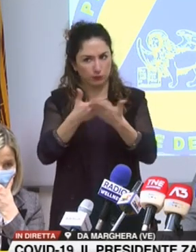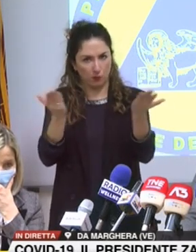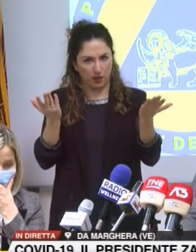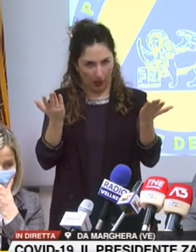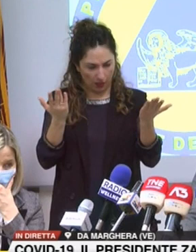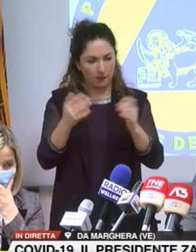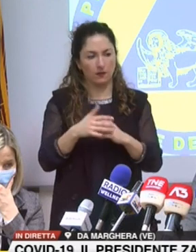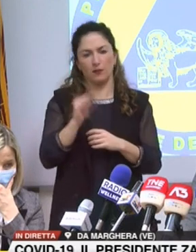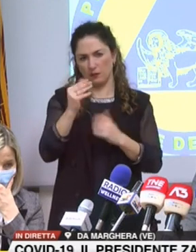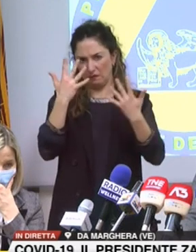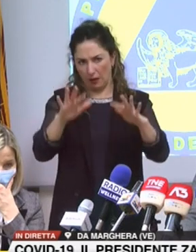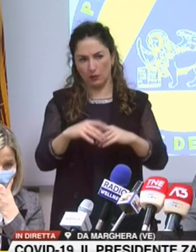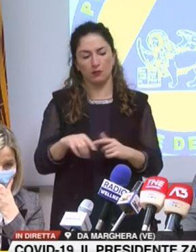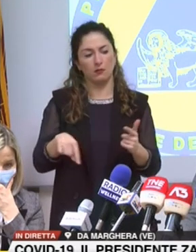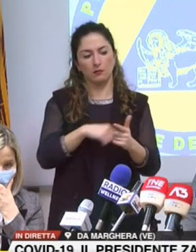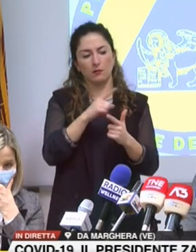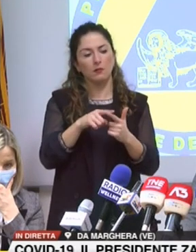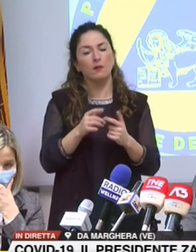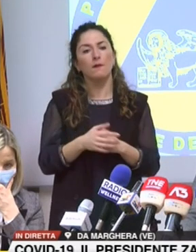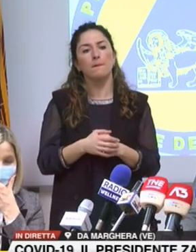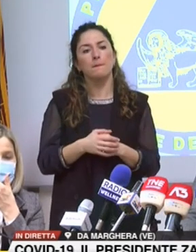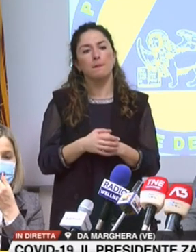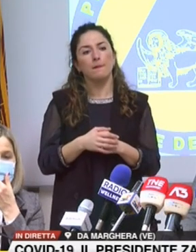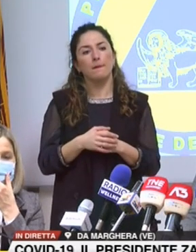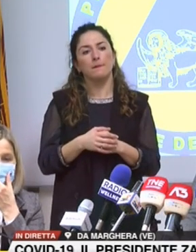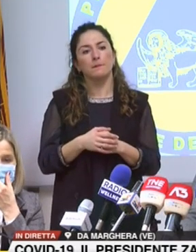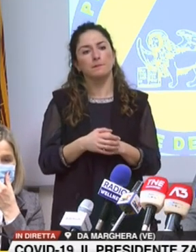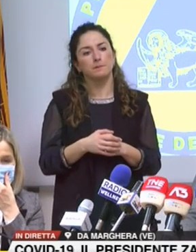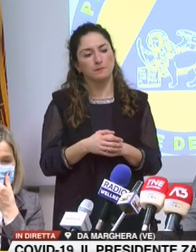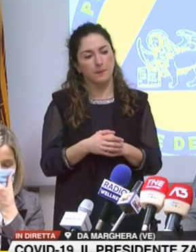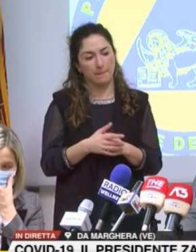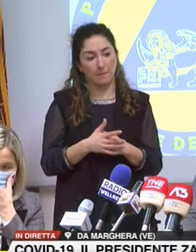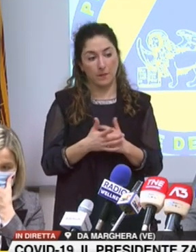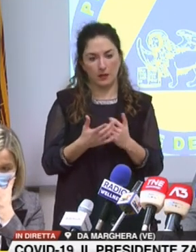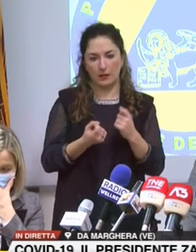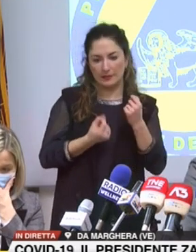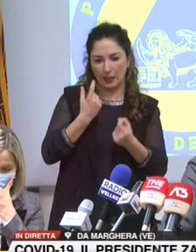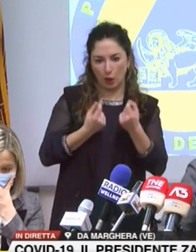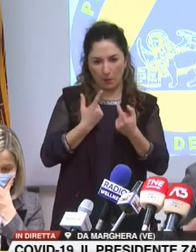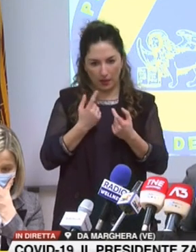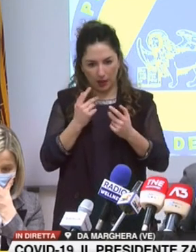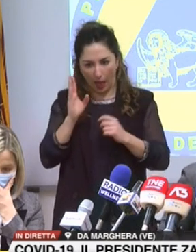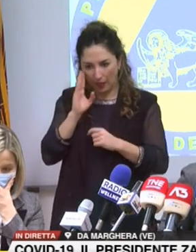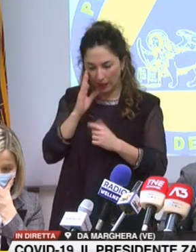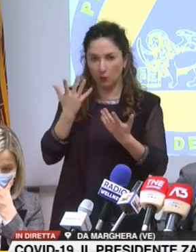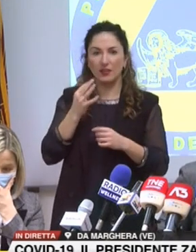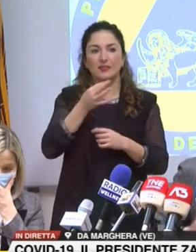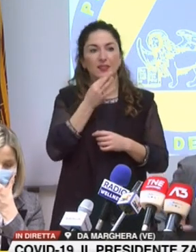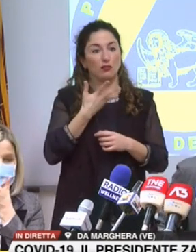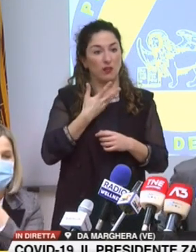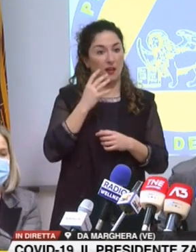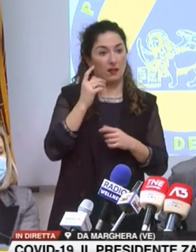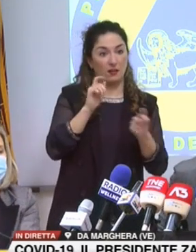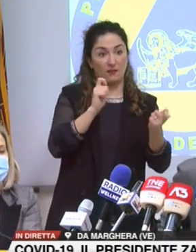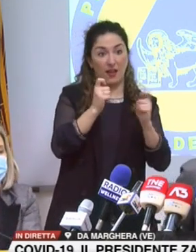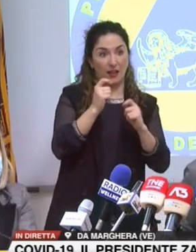di farne un parallelismo con la sintomatologia clinica. Cioè tu hai la variante inglese, è vero